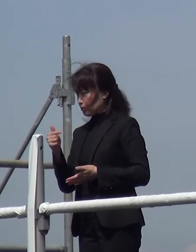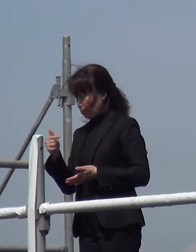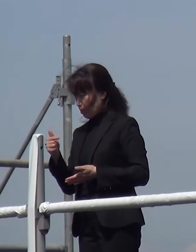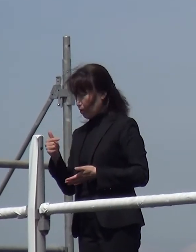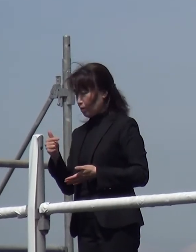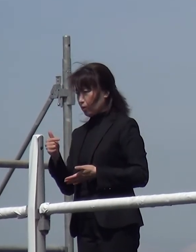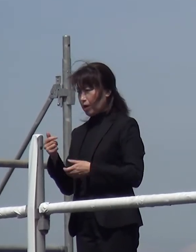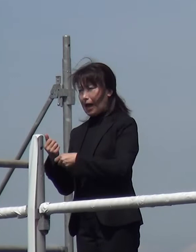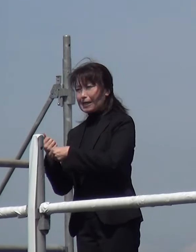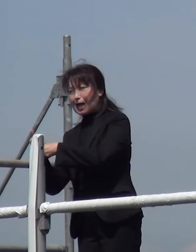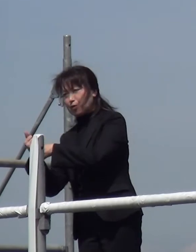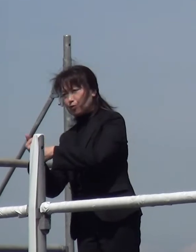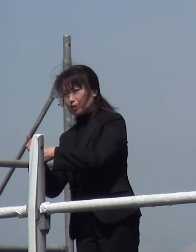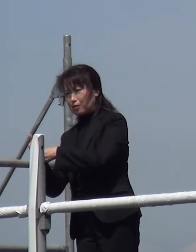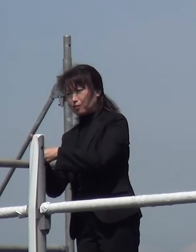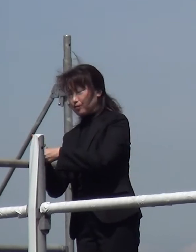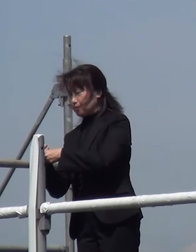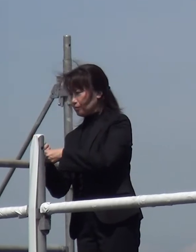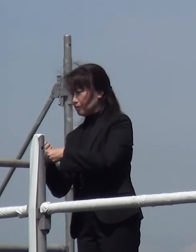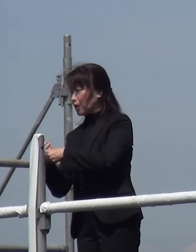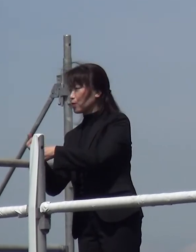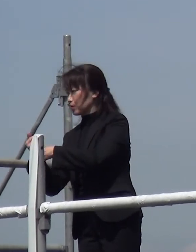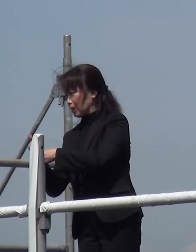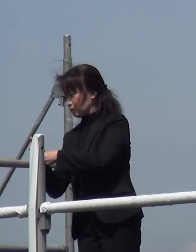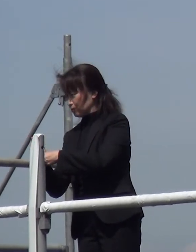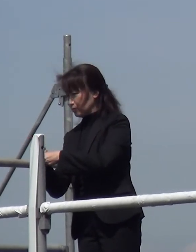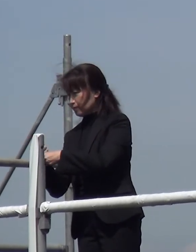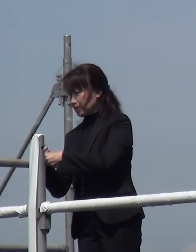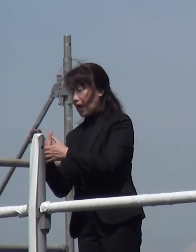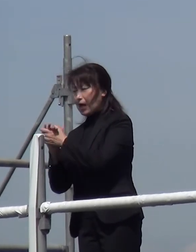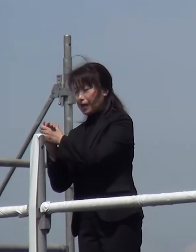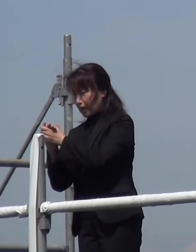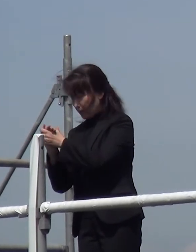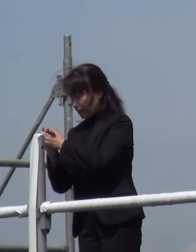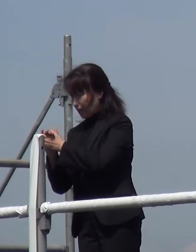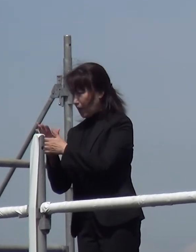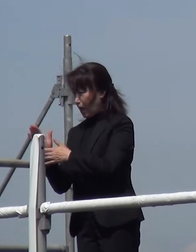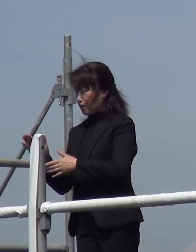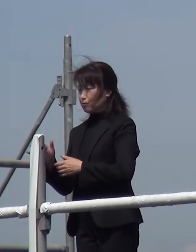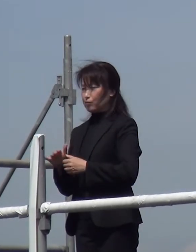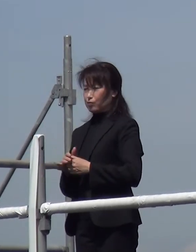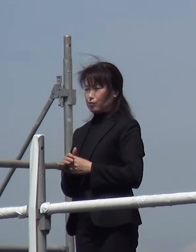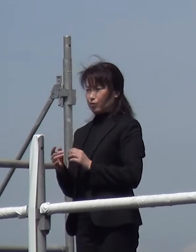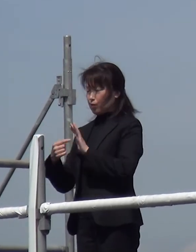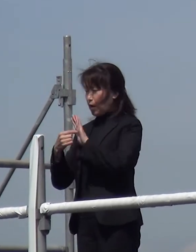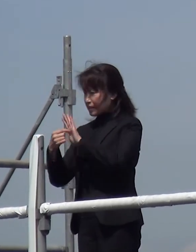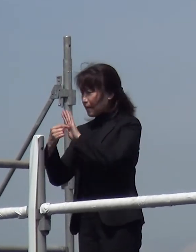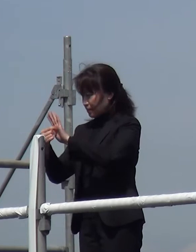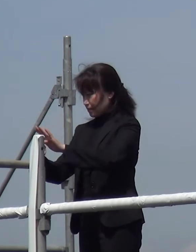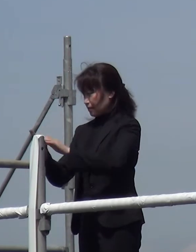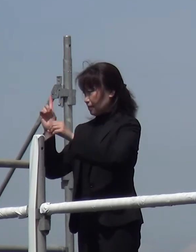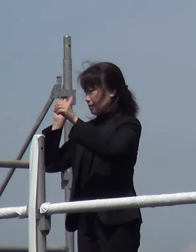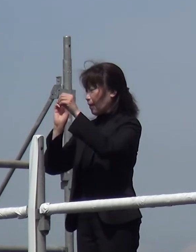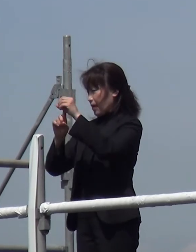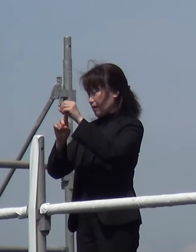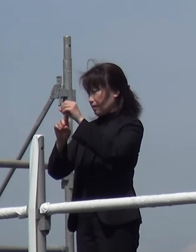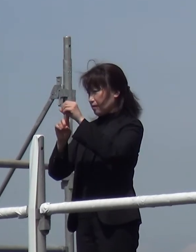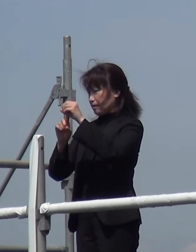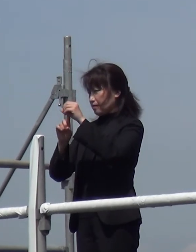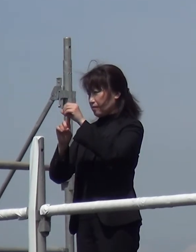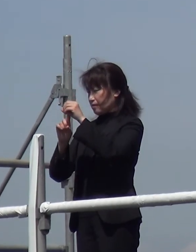頼りになる有力な仲間であるということを示したものであるというのが